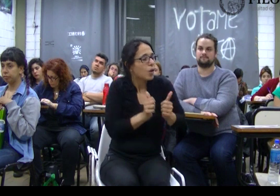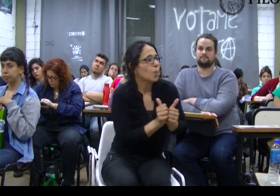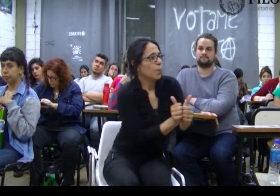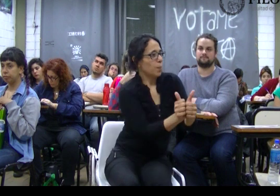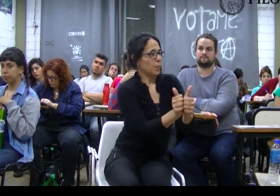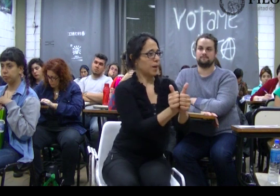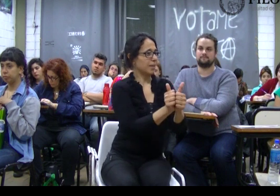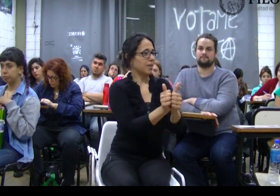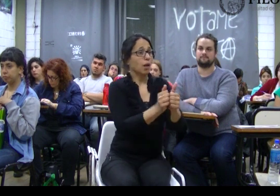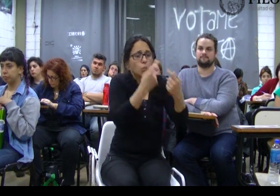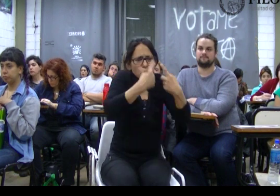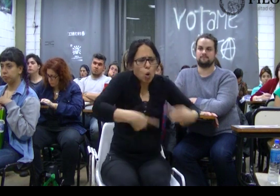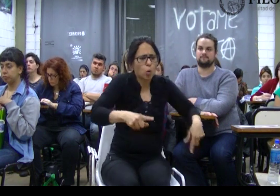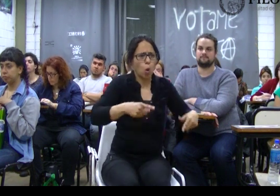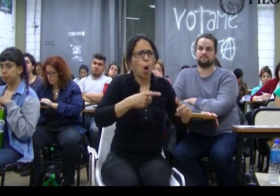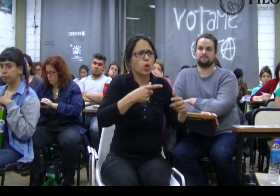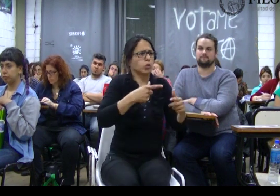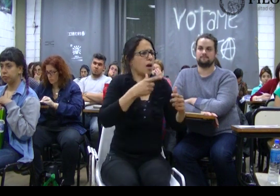hoy